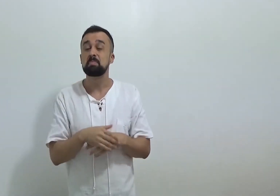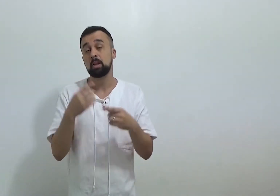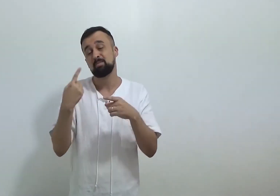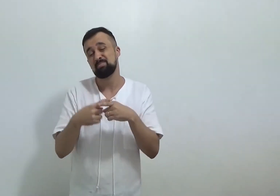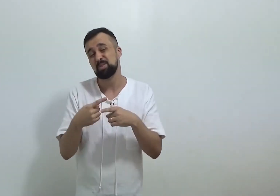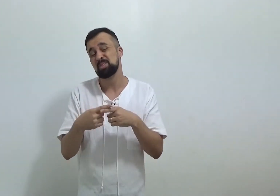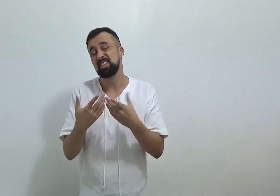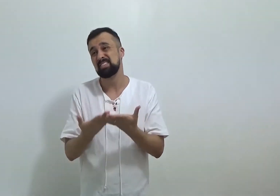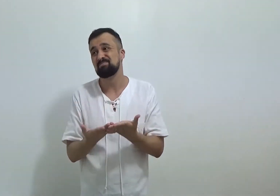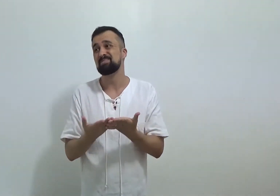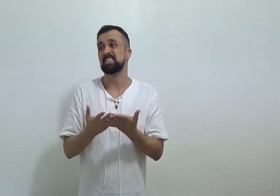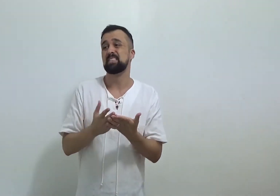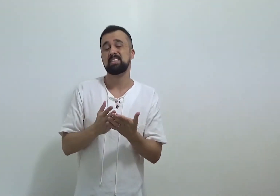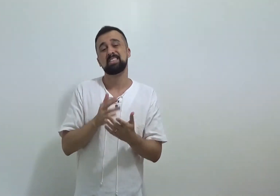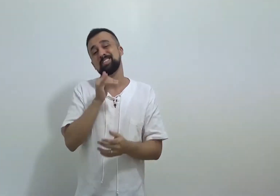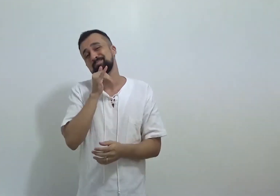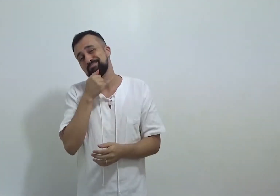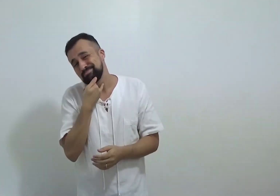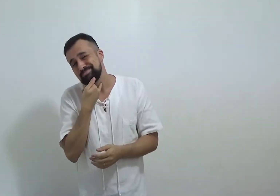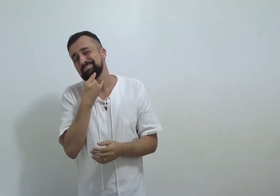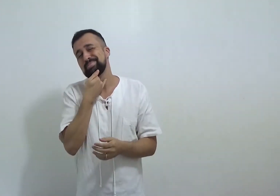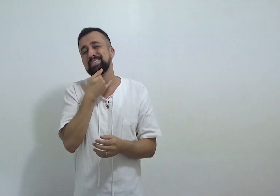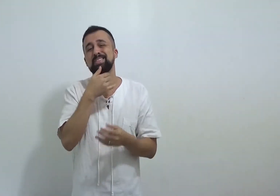Isso é fantástico,